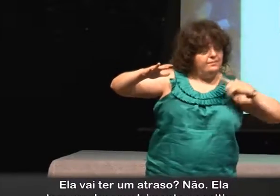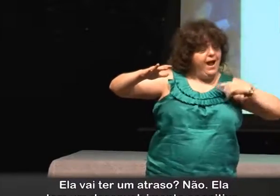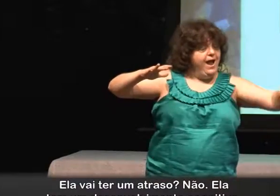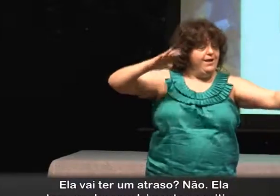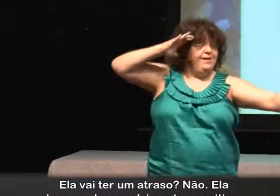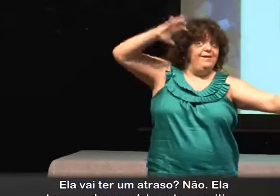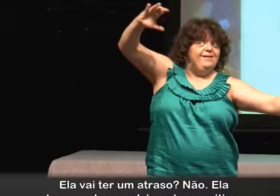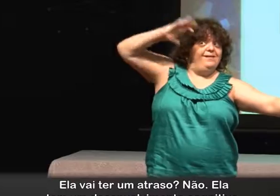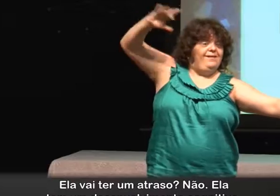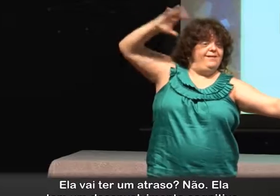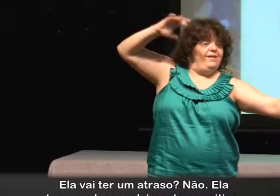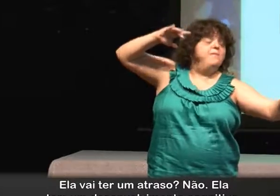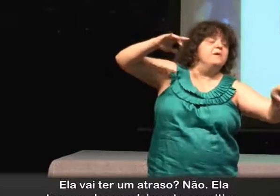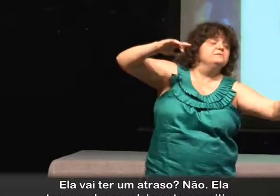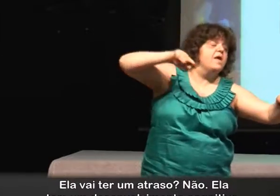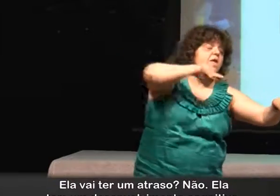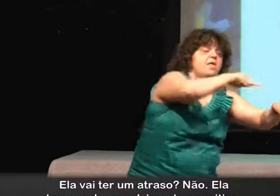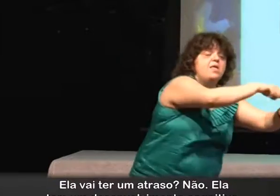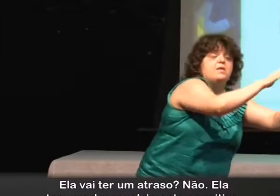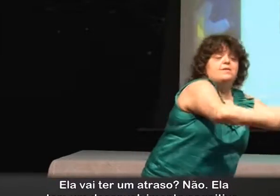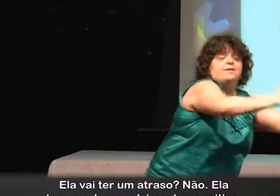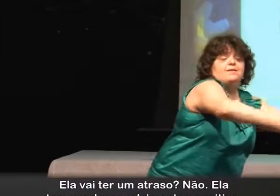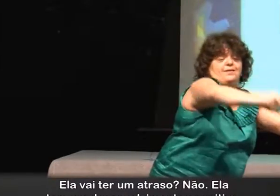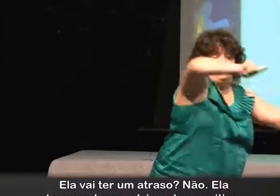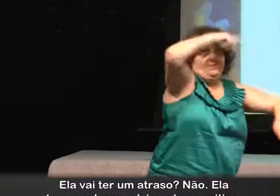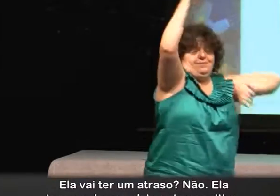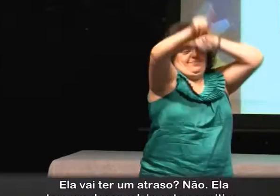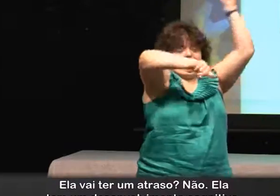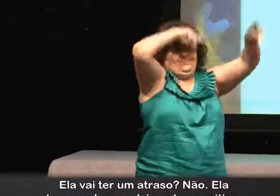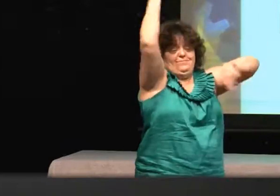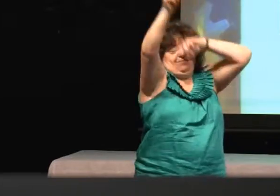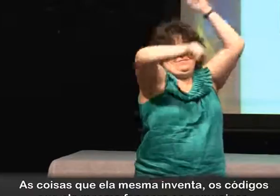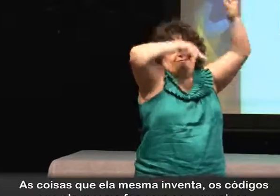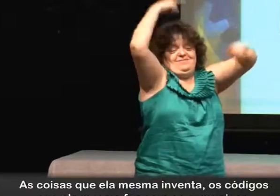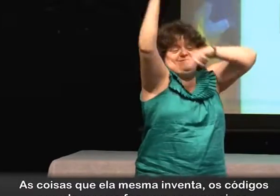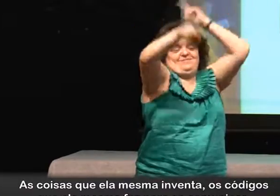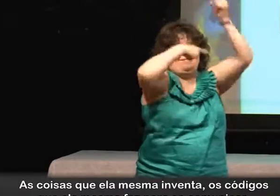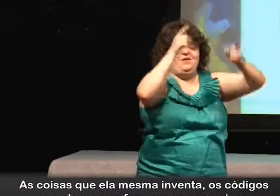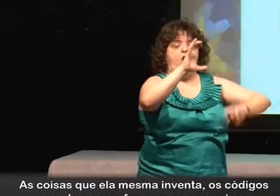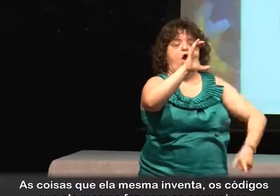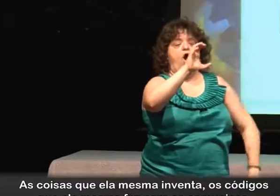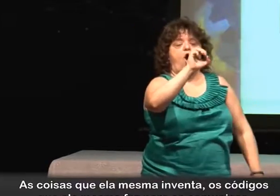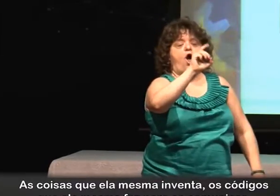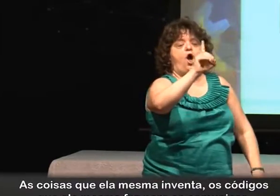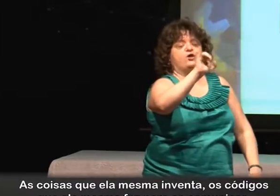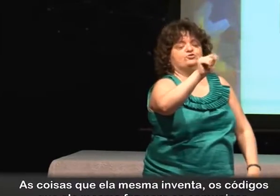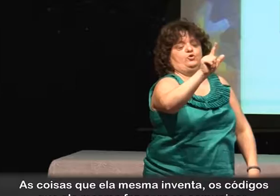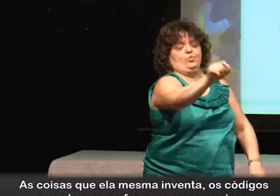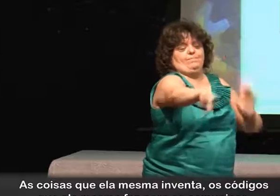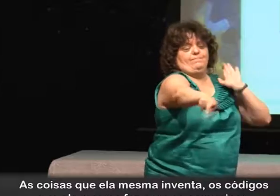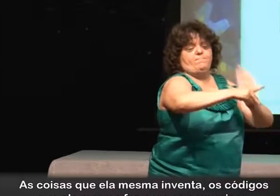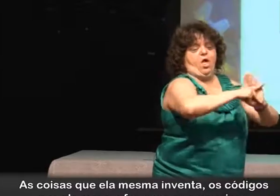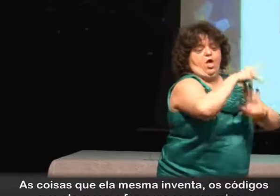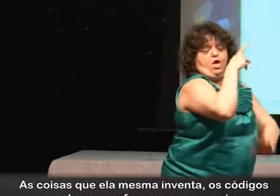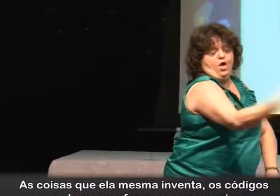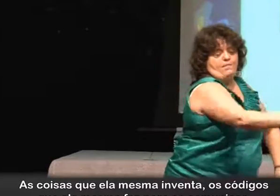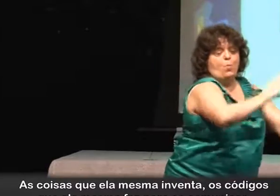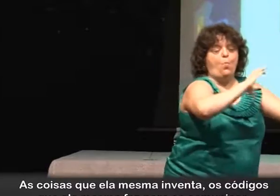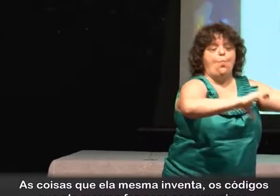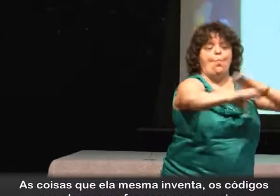um atraso? Não, ela tem o desenvolvimento cognitivo. As coisas que ela mesma inventa e cria, os códigos que ela